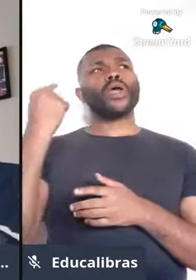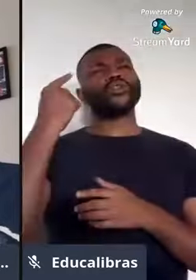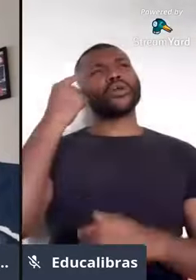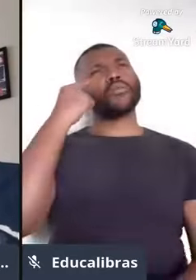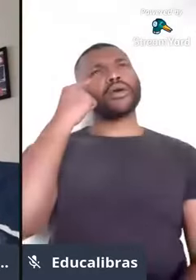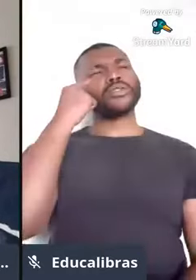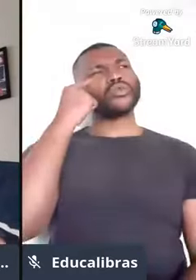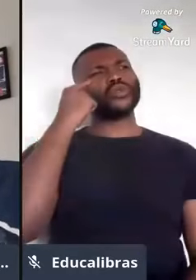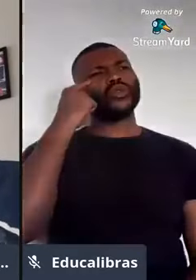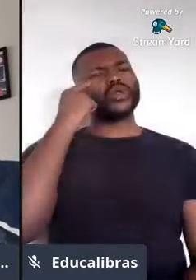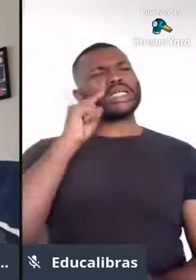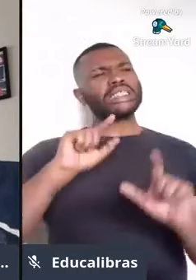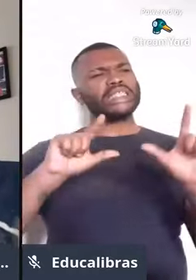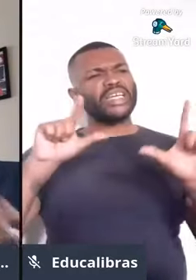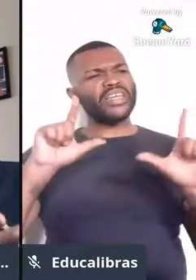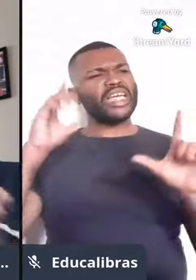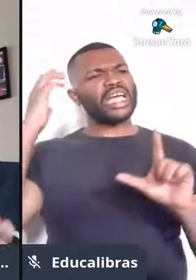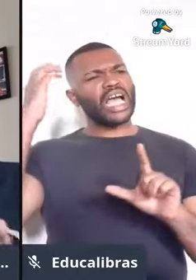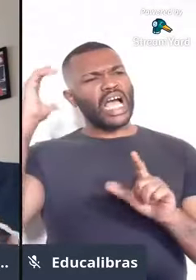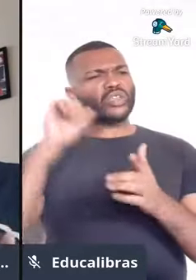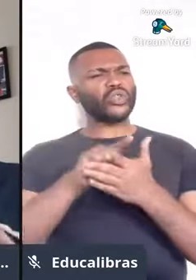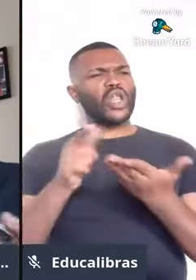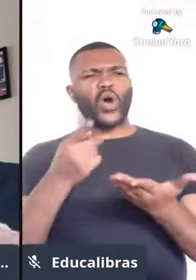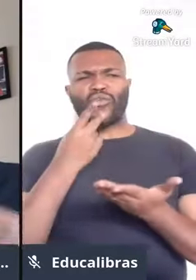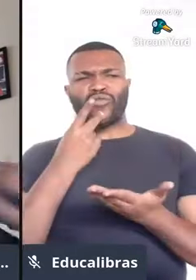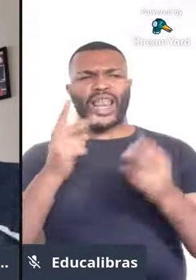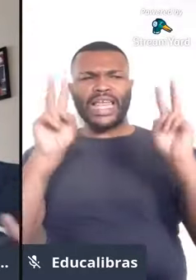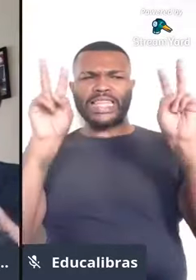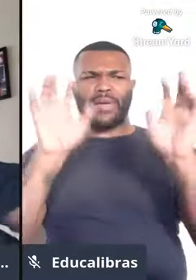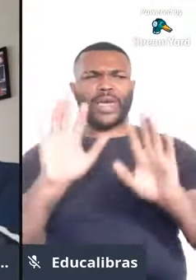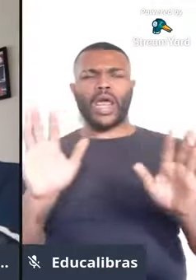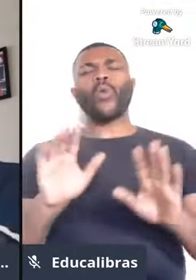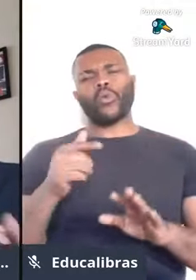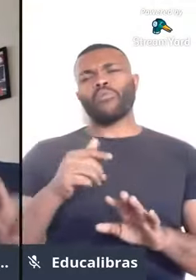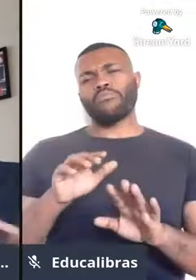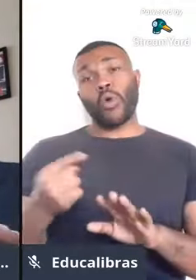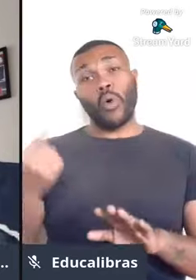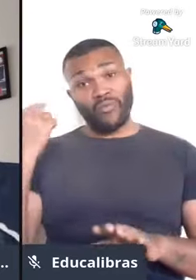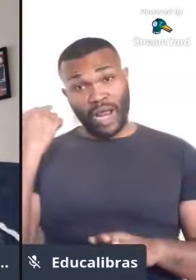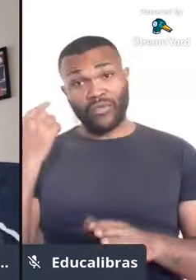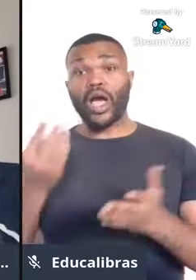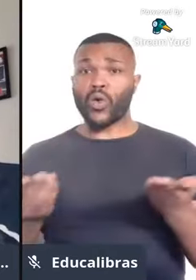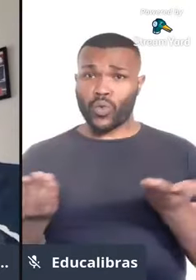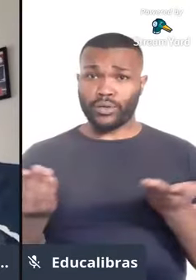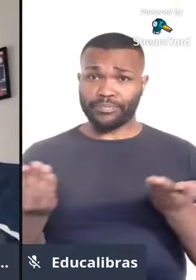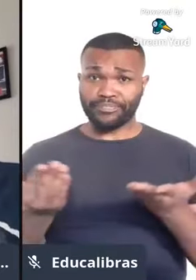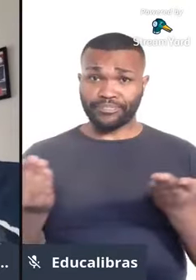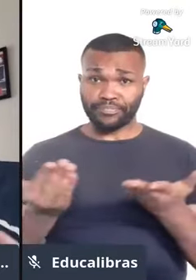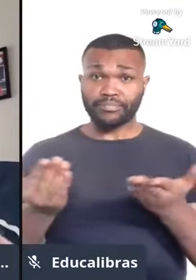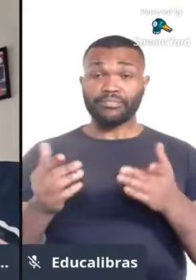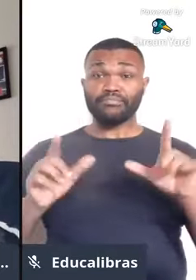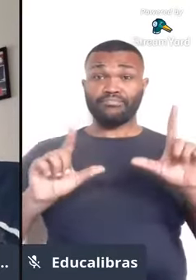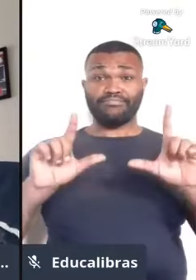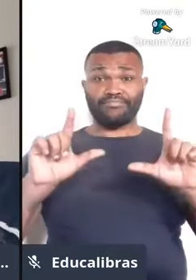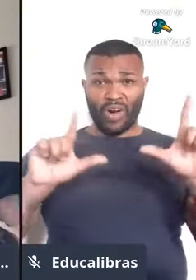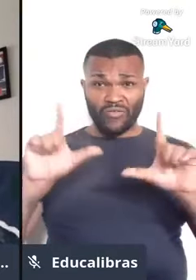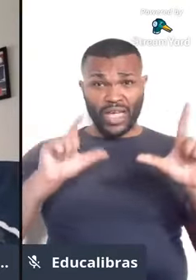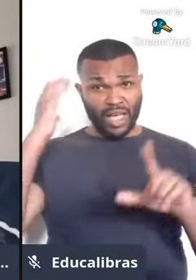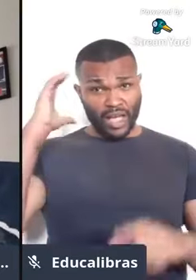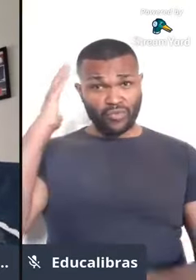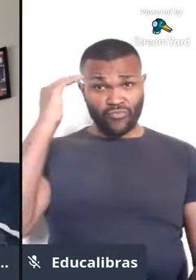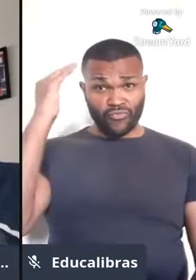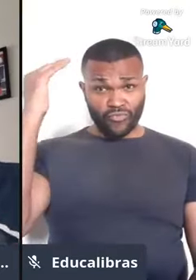tema. Mas isso eu não digo mais, porque a imprensa aborda. A gente está falando de grande imprensa. Quando a gente fala de imprensa, a